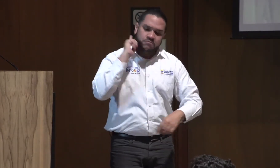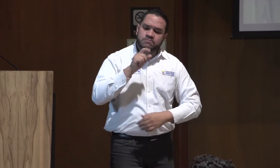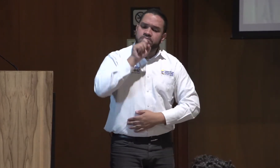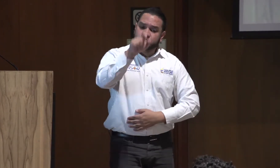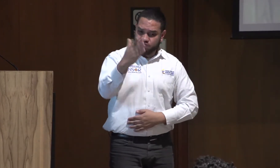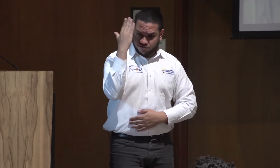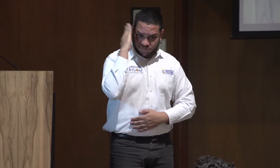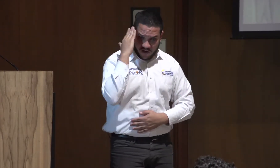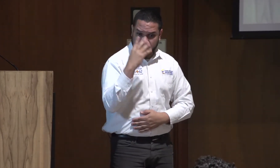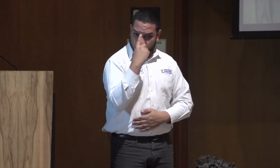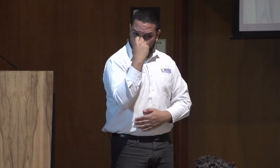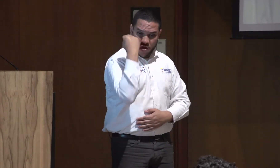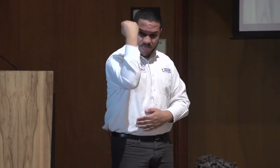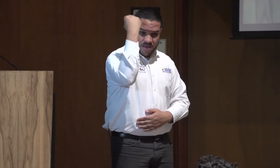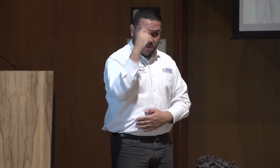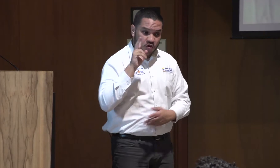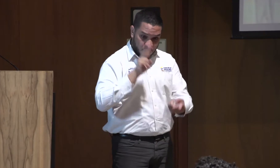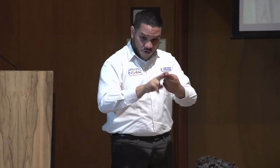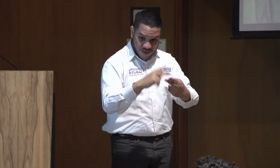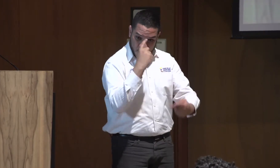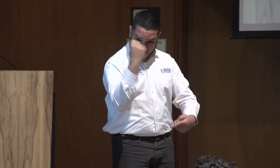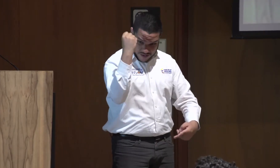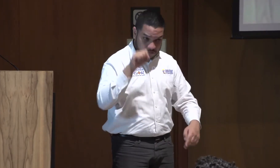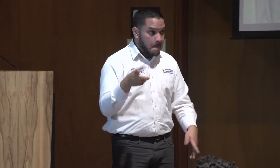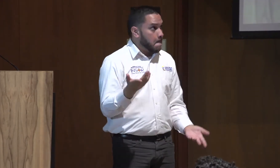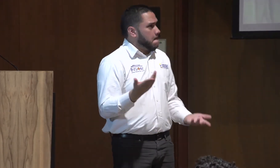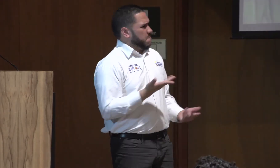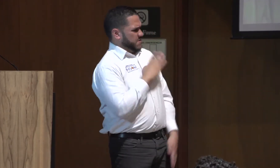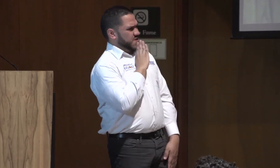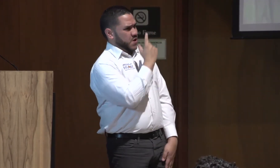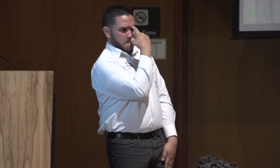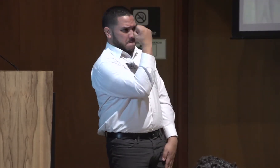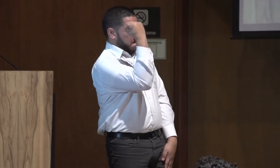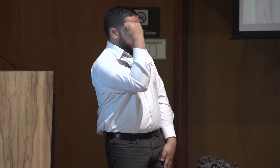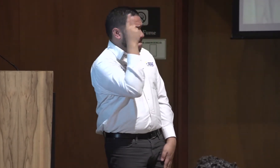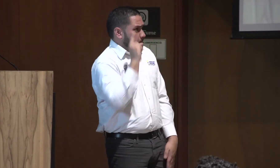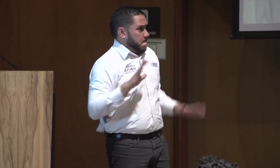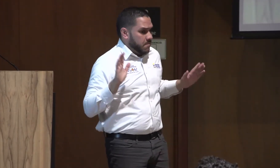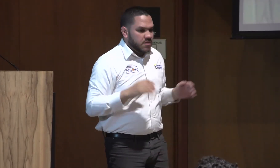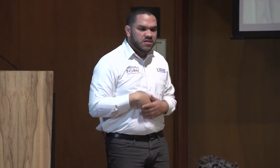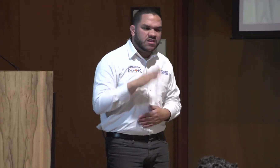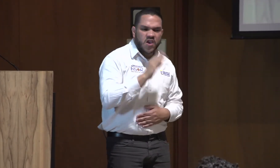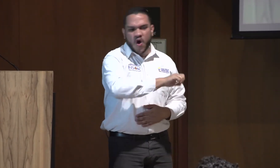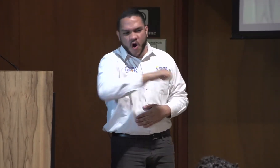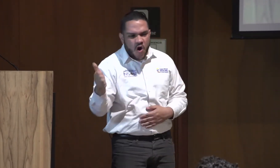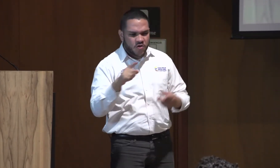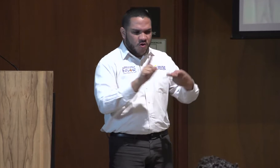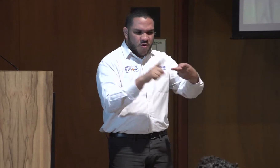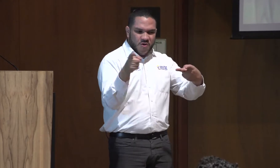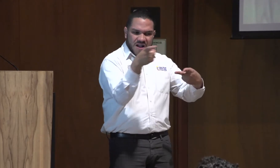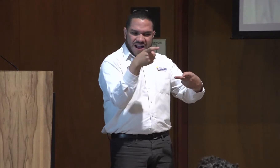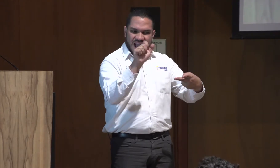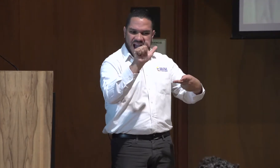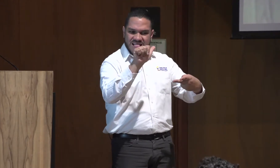es Jorge Eliezer Gaitán? No saben. ¿Quién fue Galán? No saben.